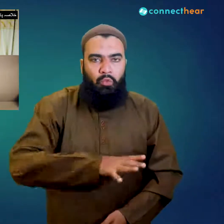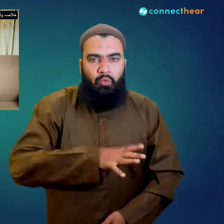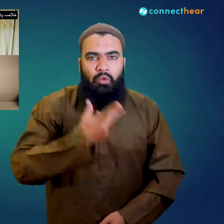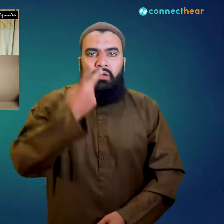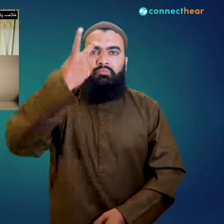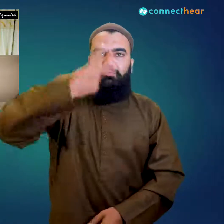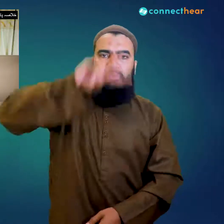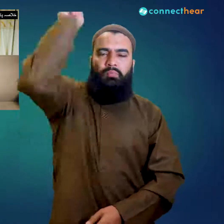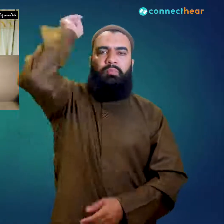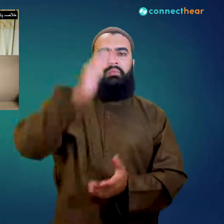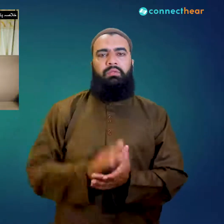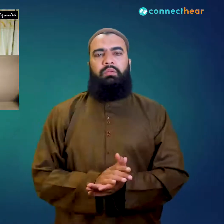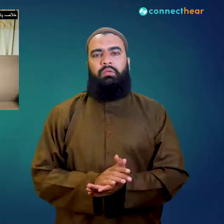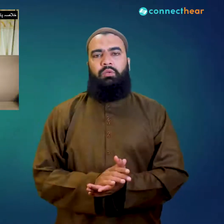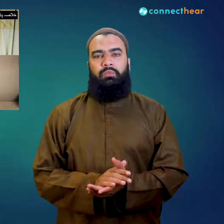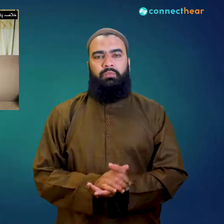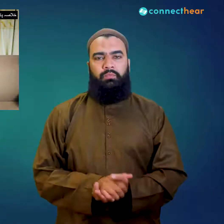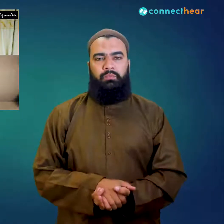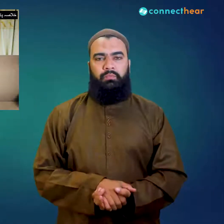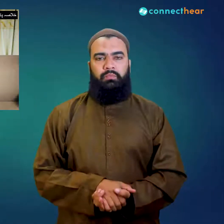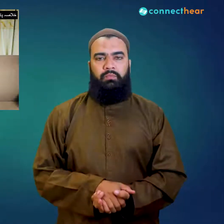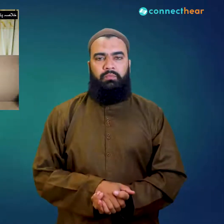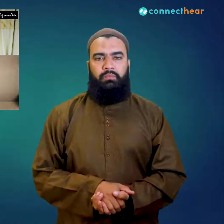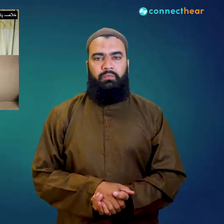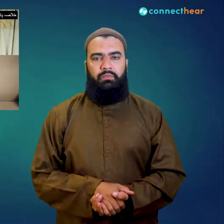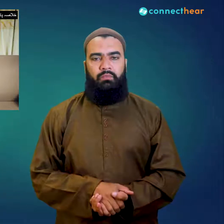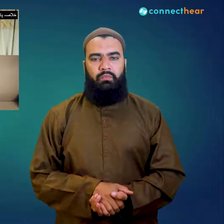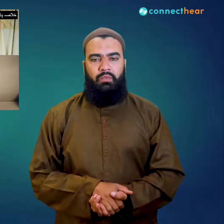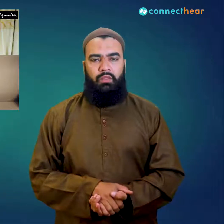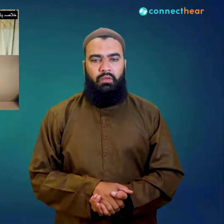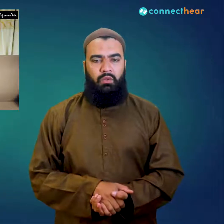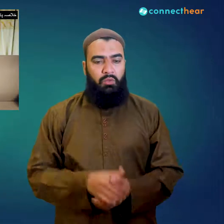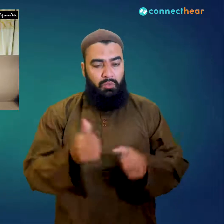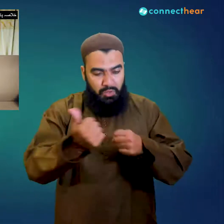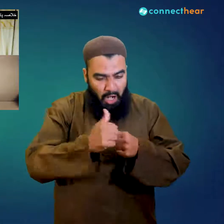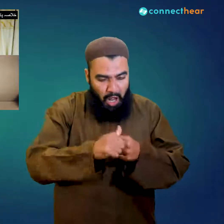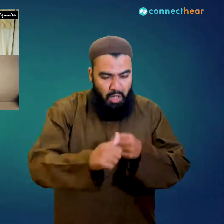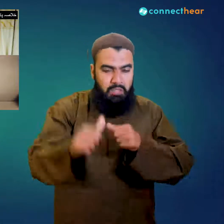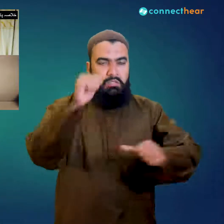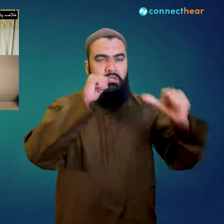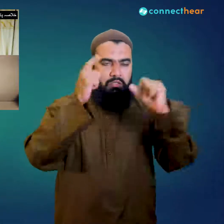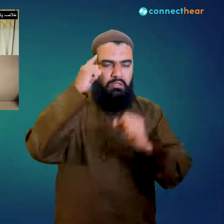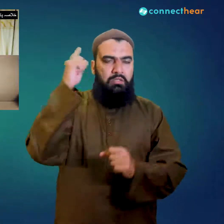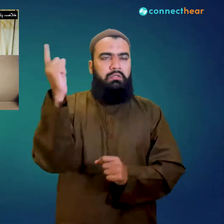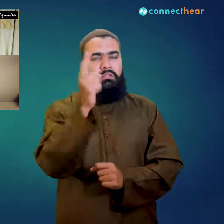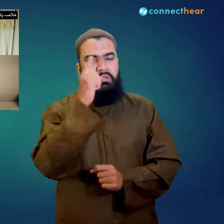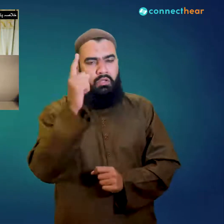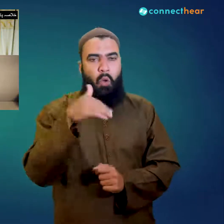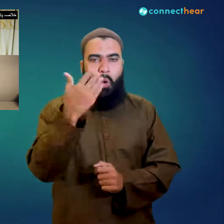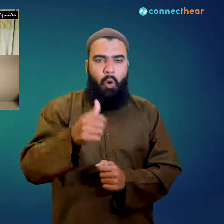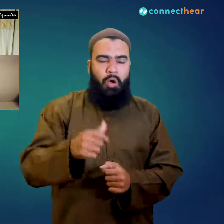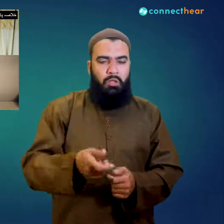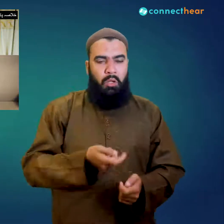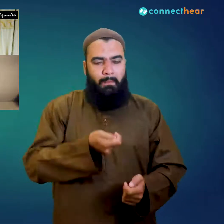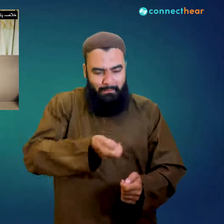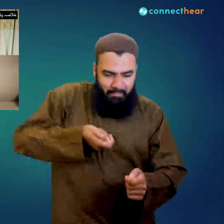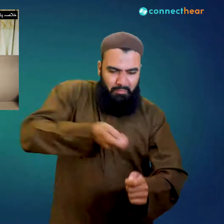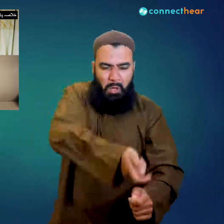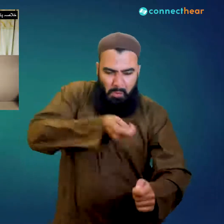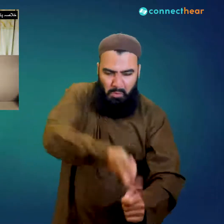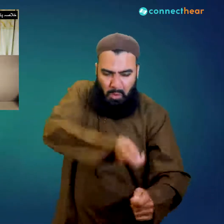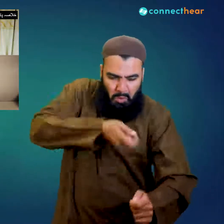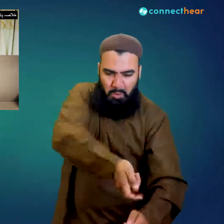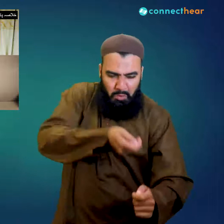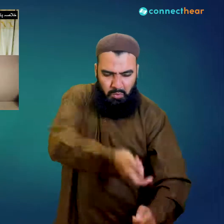کے نفع سے زیادہ ہے، اور یہ ترتیب بیان کر کے یہ فرمایا کہ چونکہ ان کا نقصان زیادہ ہے اس لیے